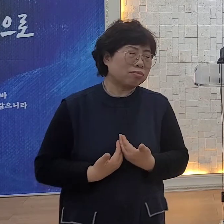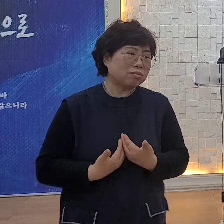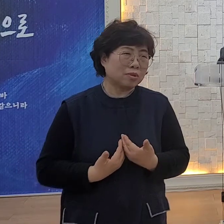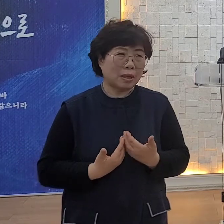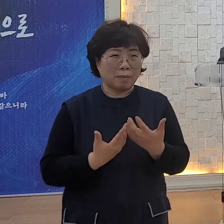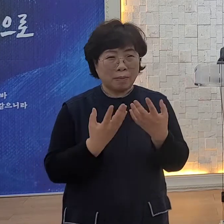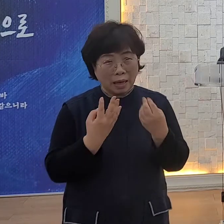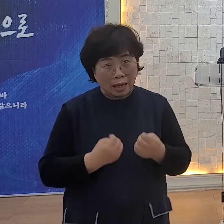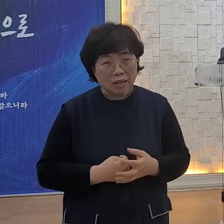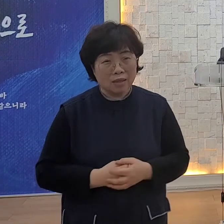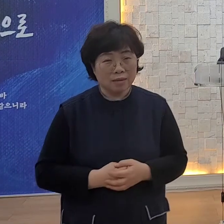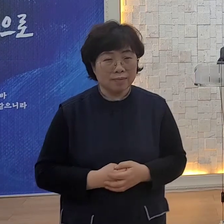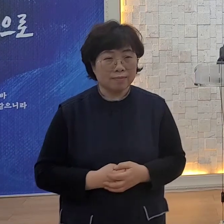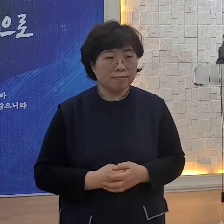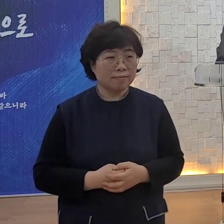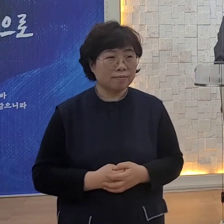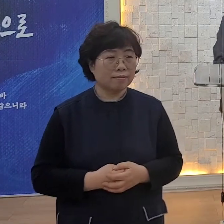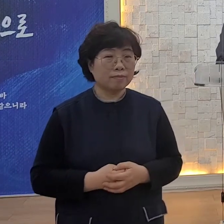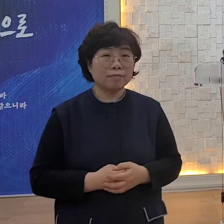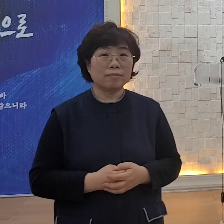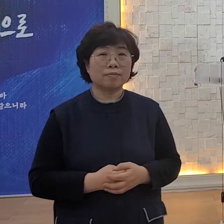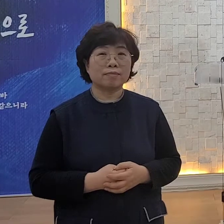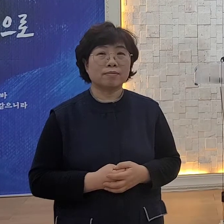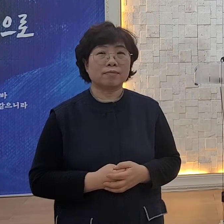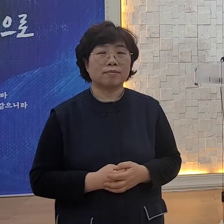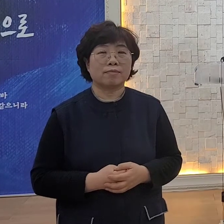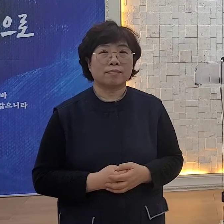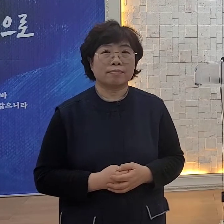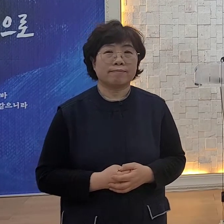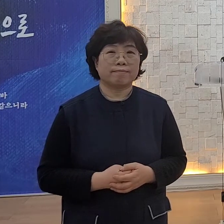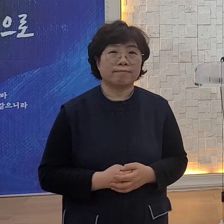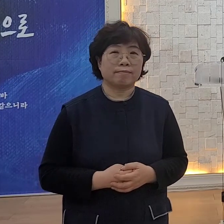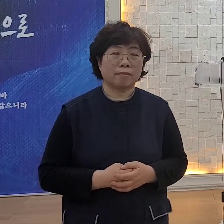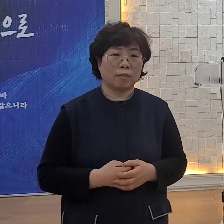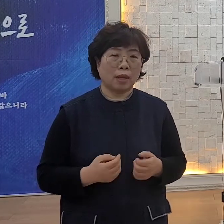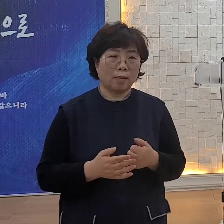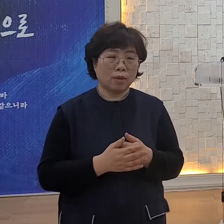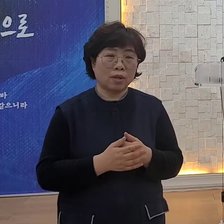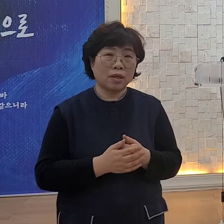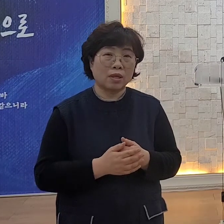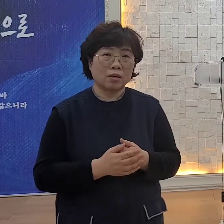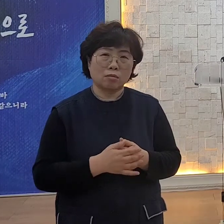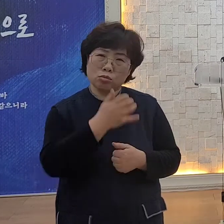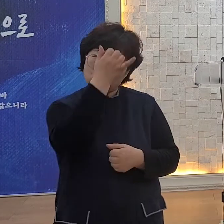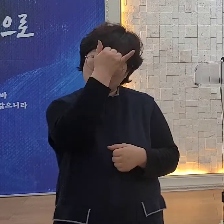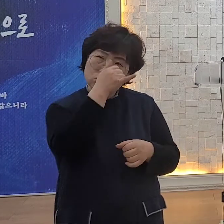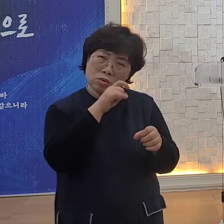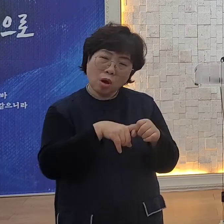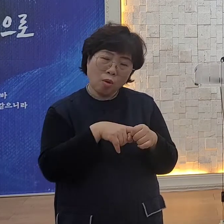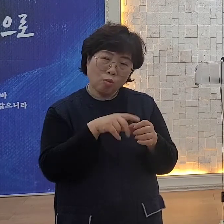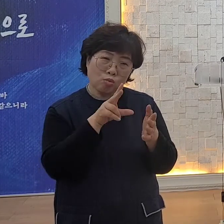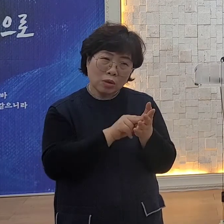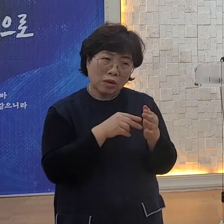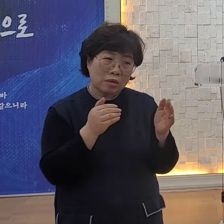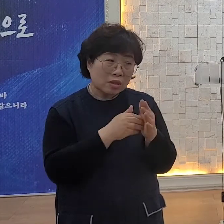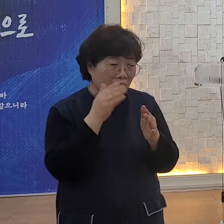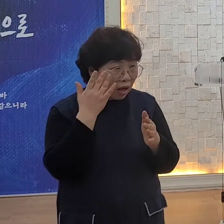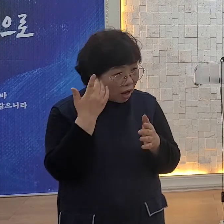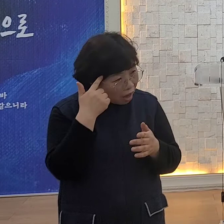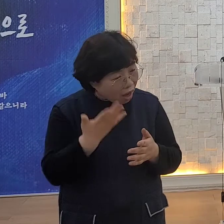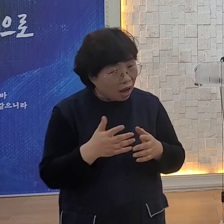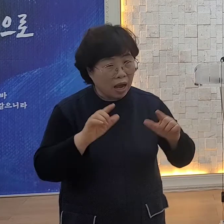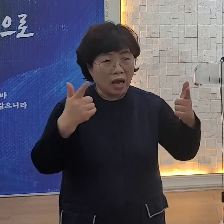분들이 너무나도 많다는 거예요. 그러면 이게 뭔 말이냐? 이게 단순한 윤리적인 문제냐? 아니라는 거예요. 이게